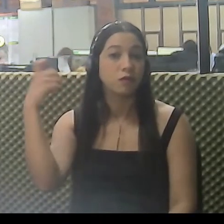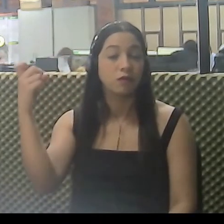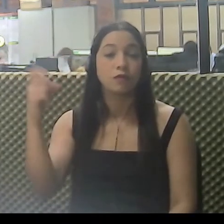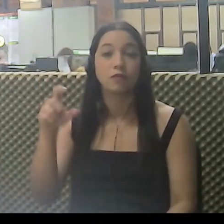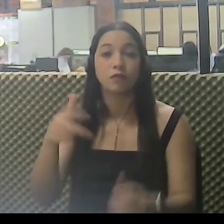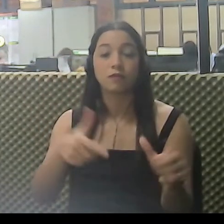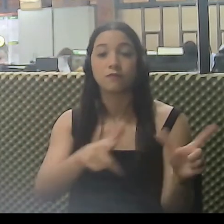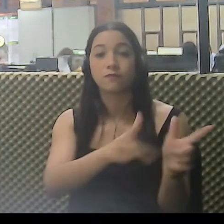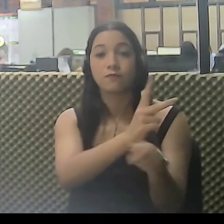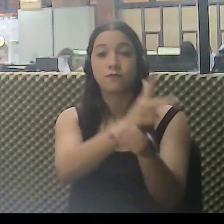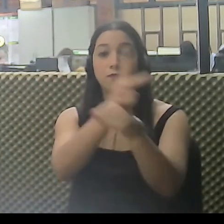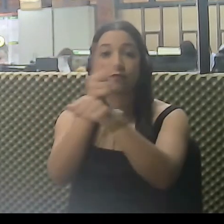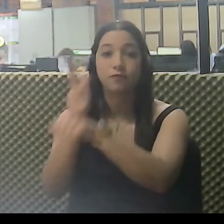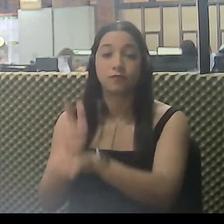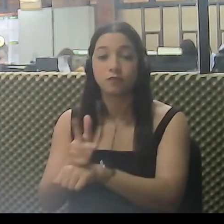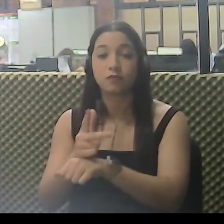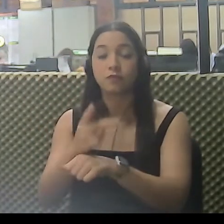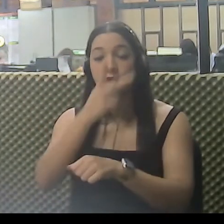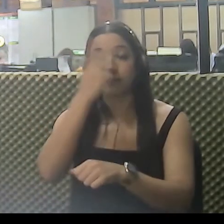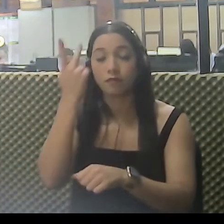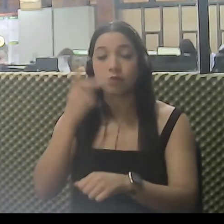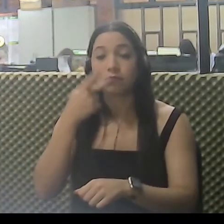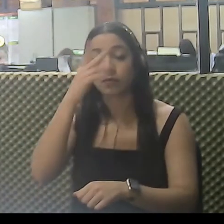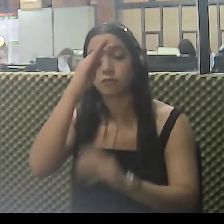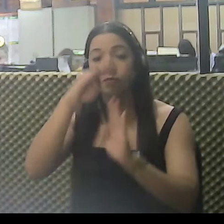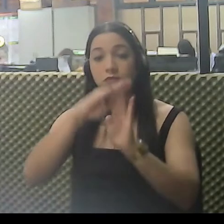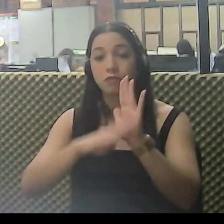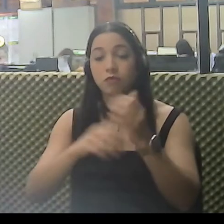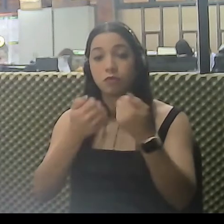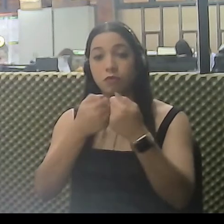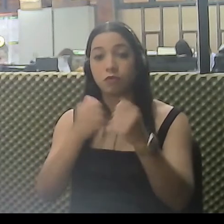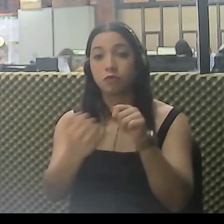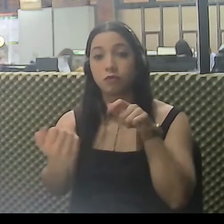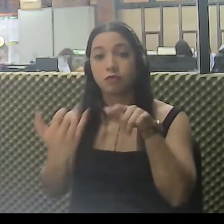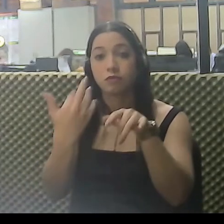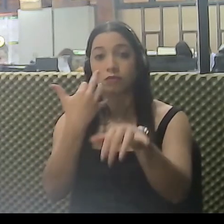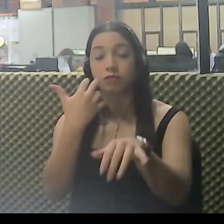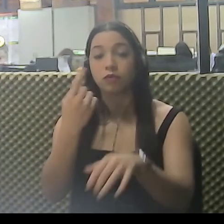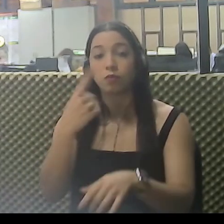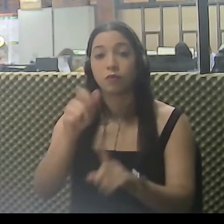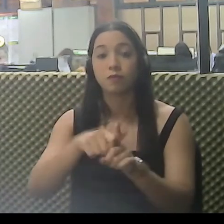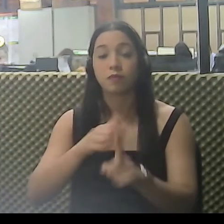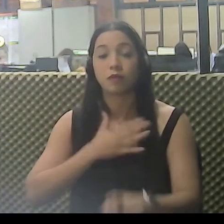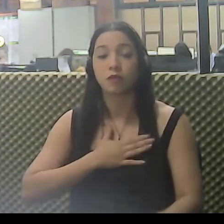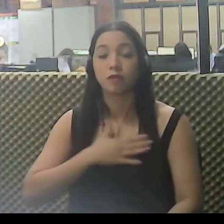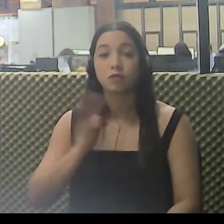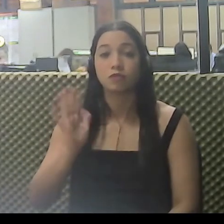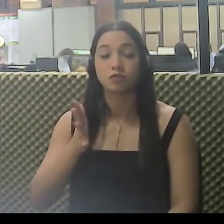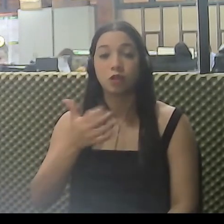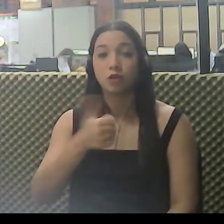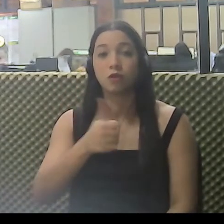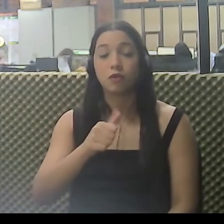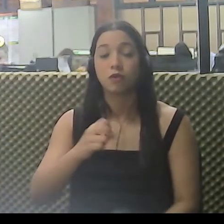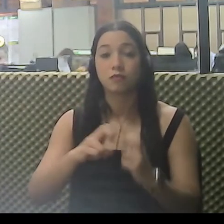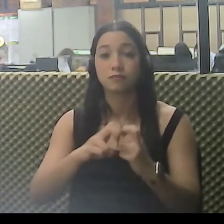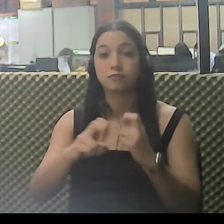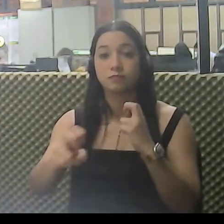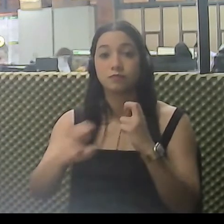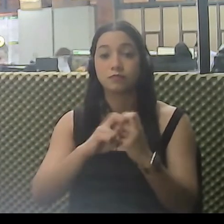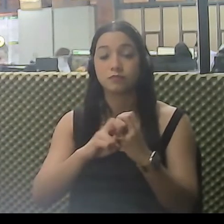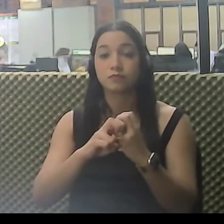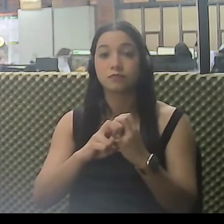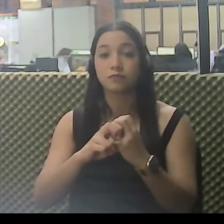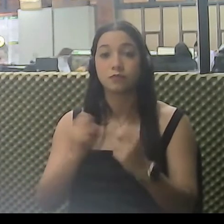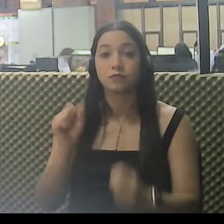linhas e horários aos passageiros. Os trabalhos, iniciados no último mês de agosto, já contemplaram as 11 estações do corredor da